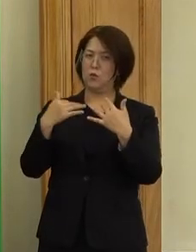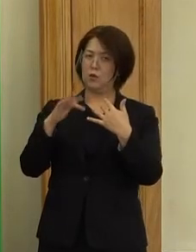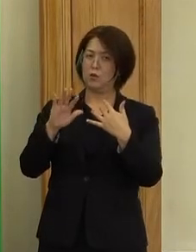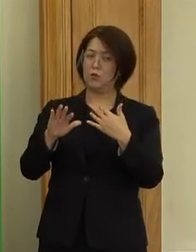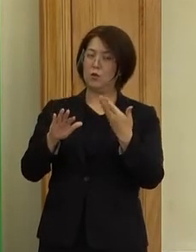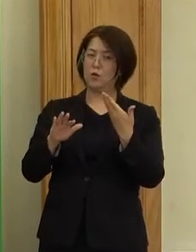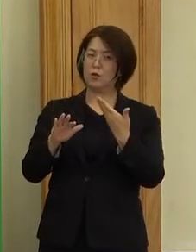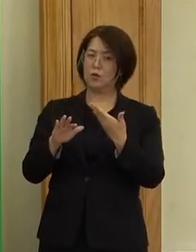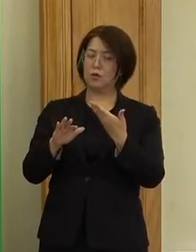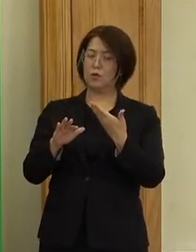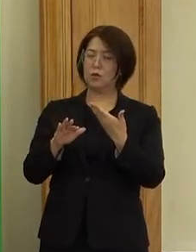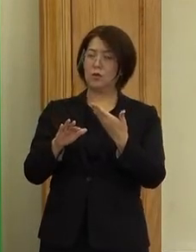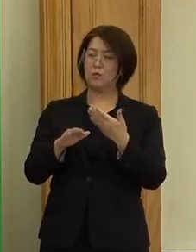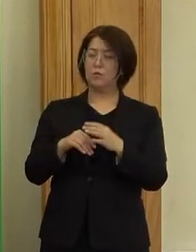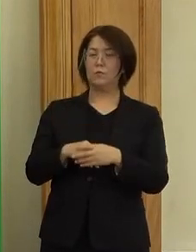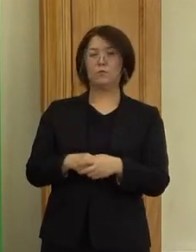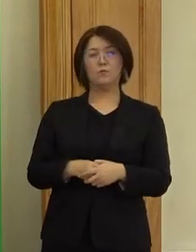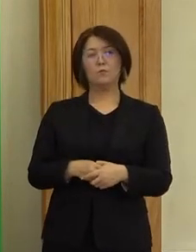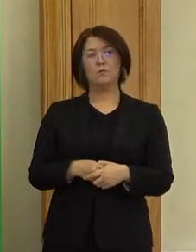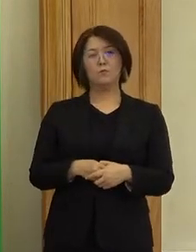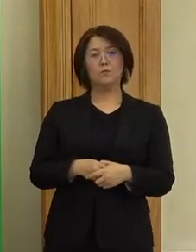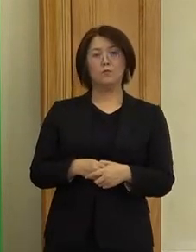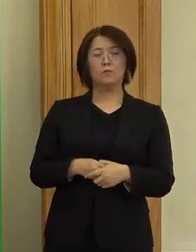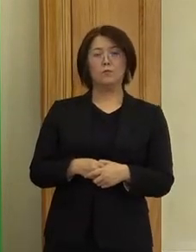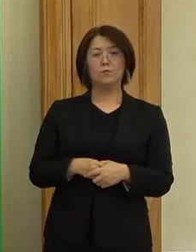ていう部分とかって何か認識ありましたら教えてください。